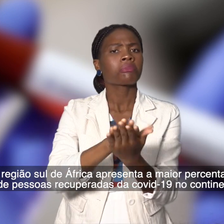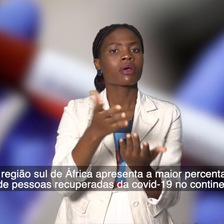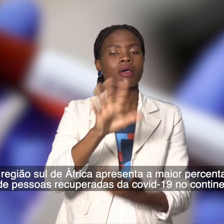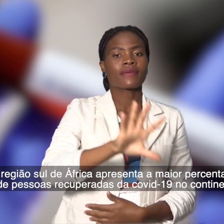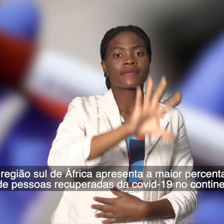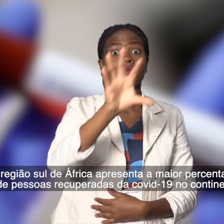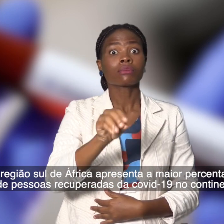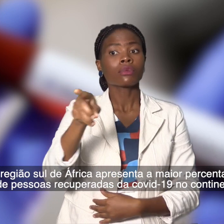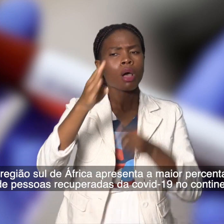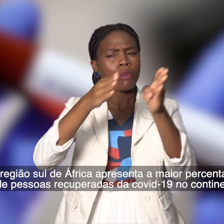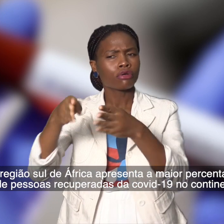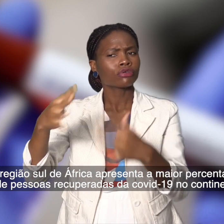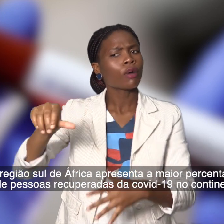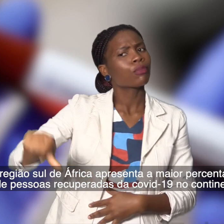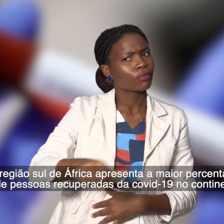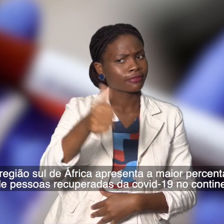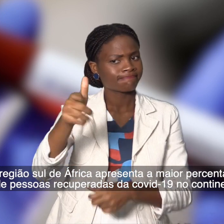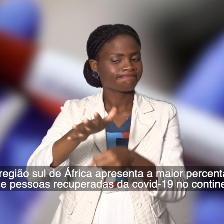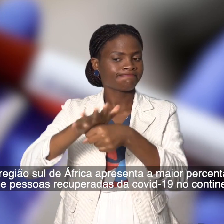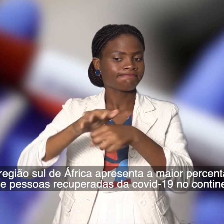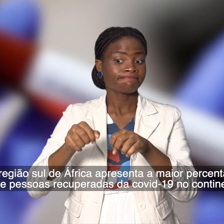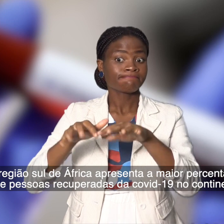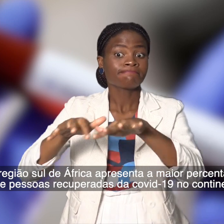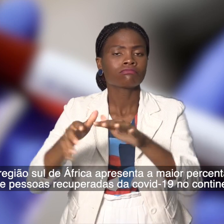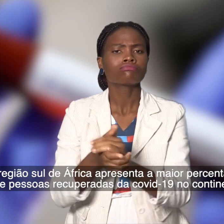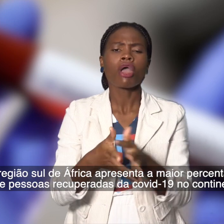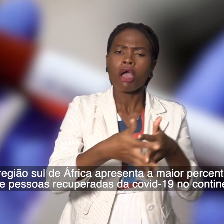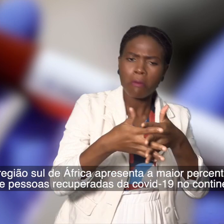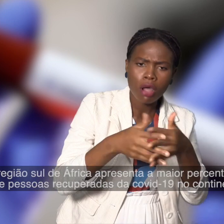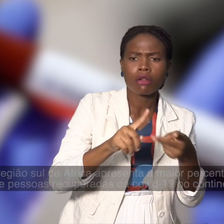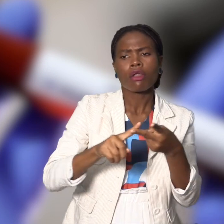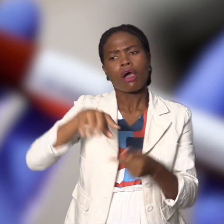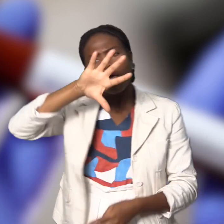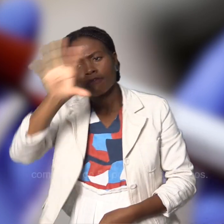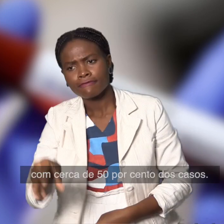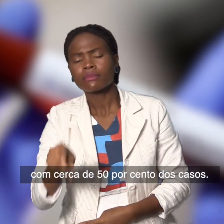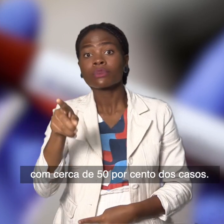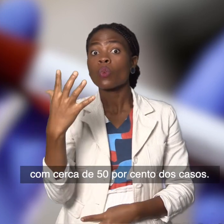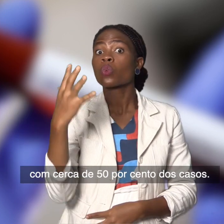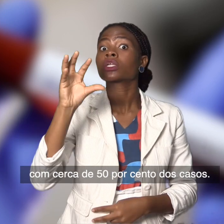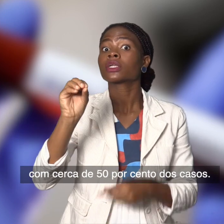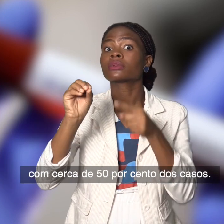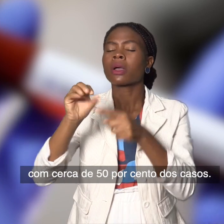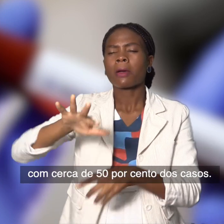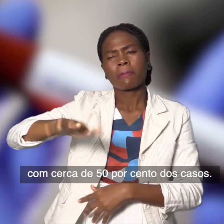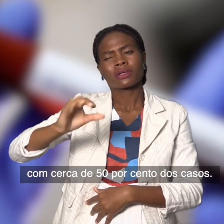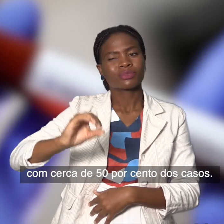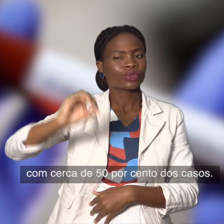porcentagem de pessoas recuperadas da Covid-19 no continente, com cerca de 50% dos casos.